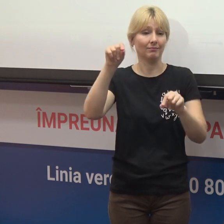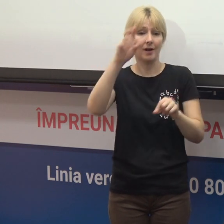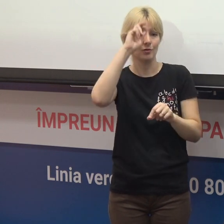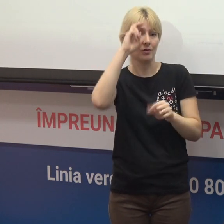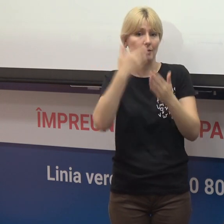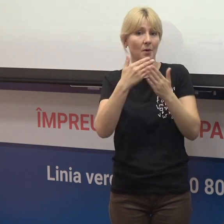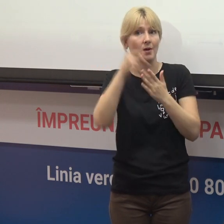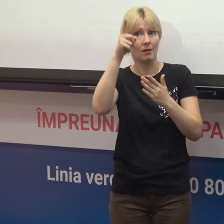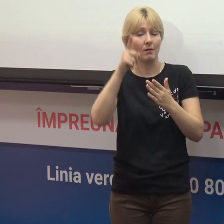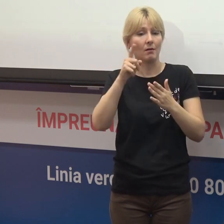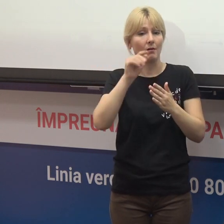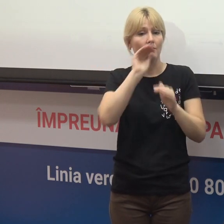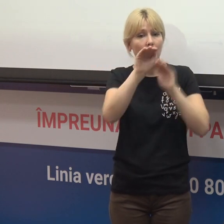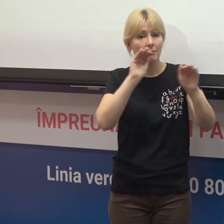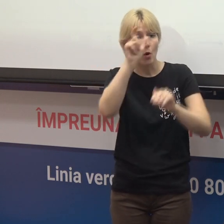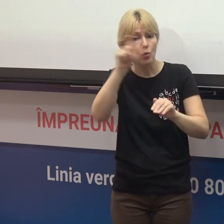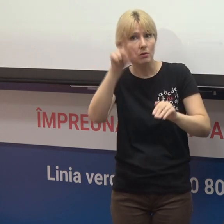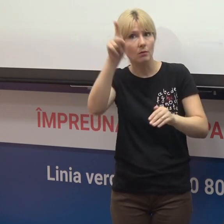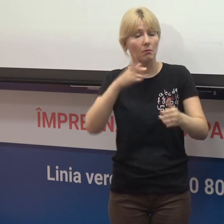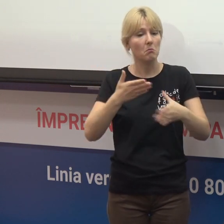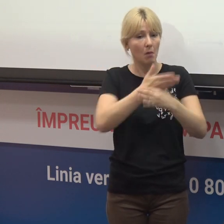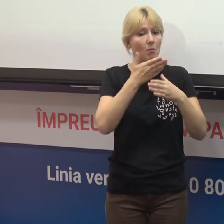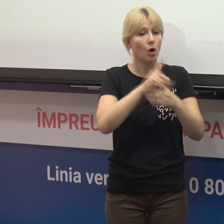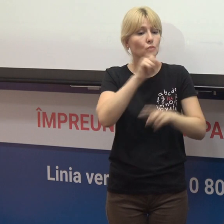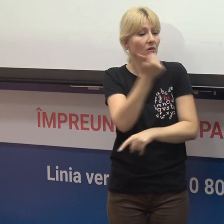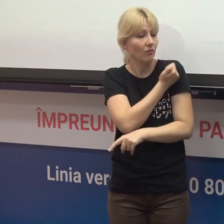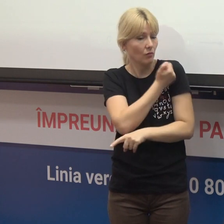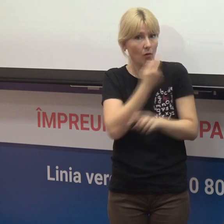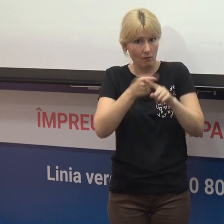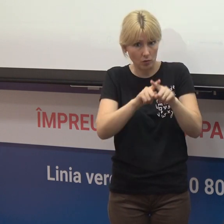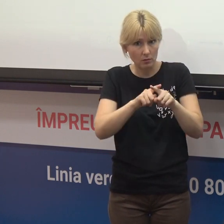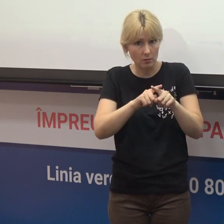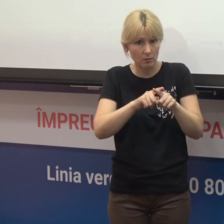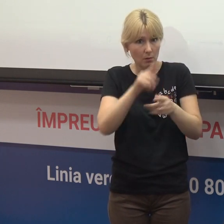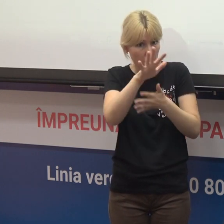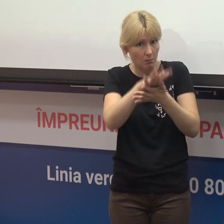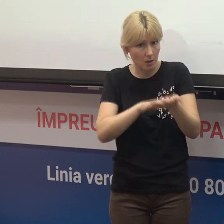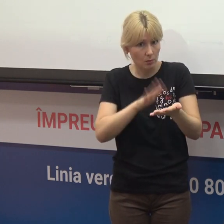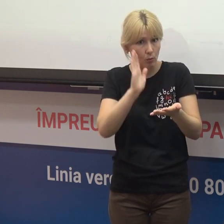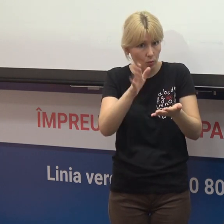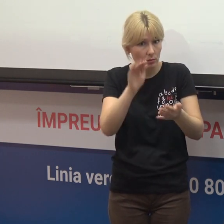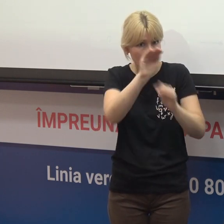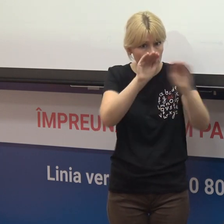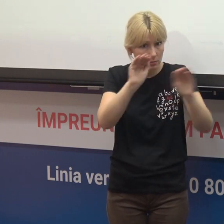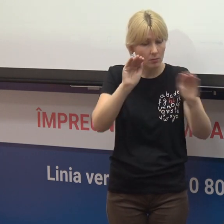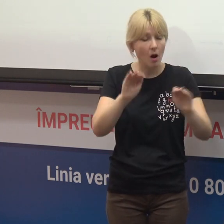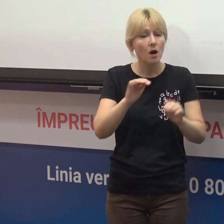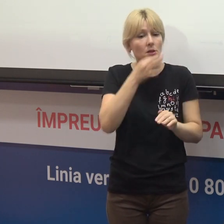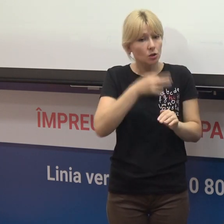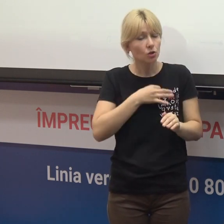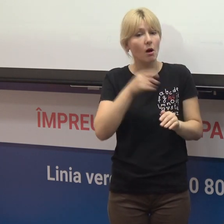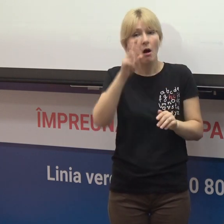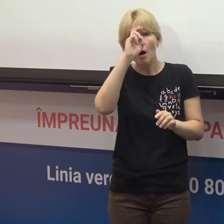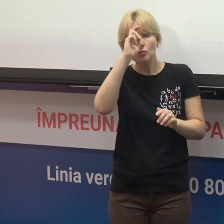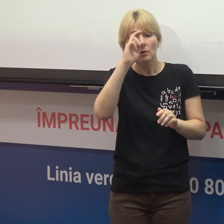încurajeze vaccinarea împotriva COVID, este primul punct din ceea ce urmează să se întâmple? Deci ei trebuie să discute cu angajații sau care este metoda prin care ei trebuie